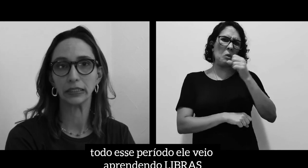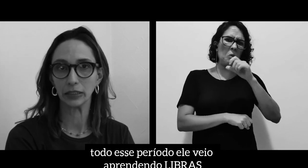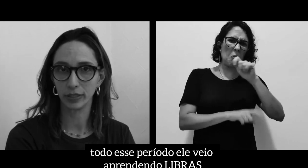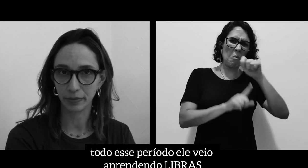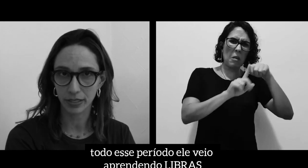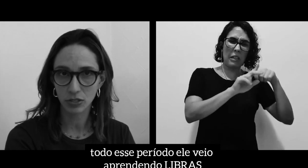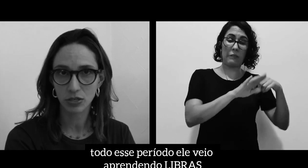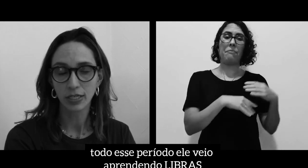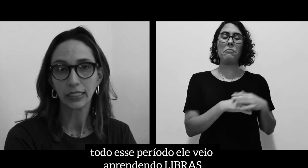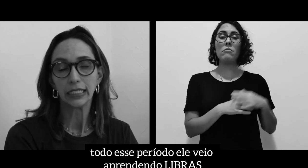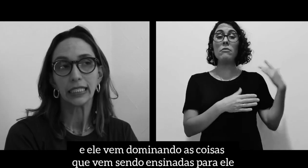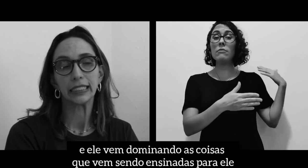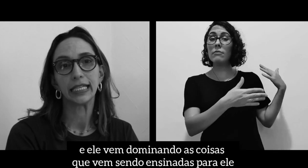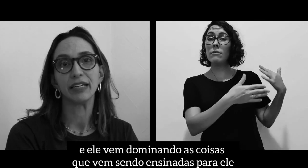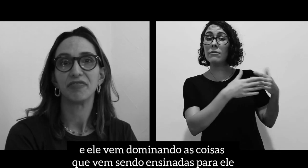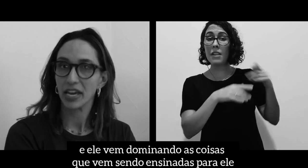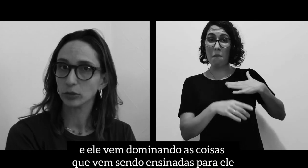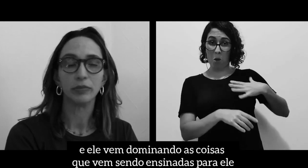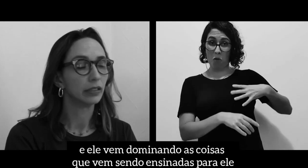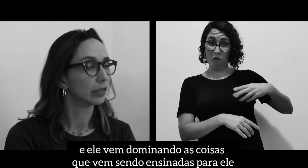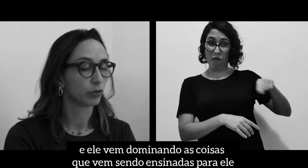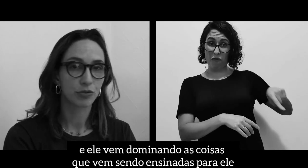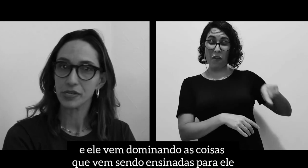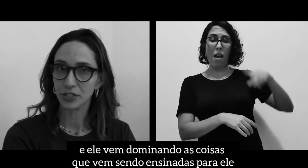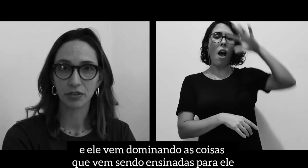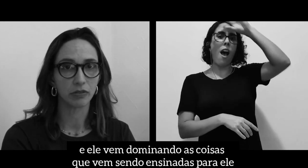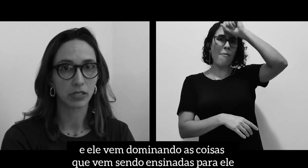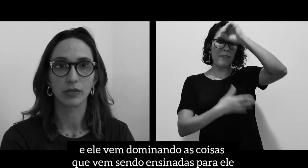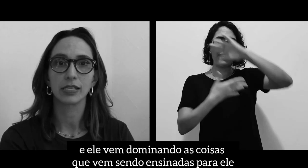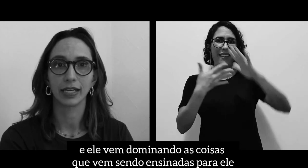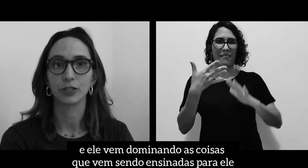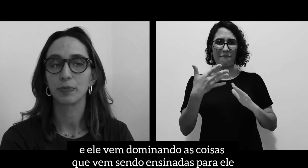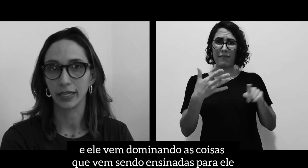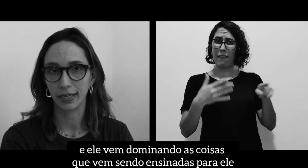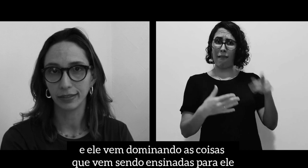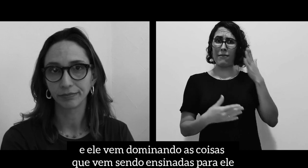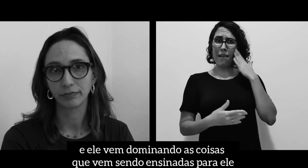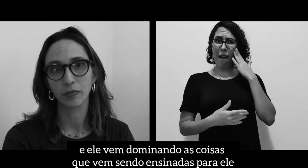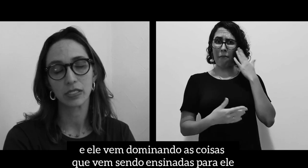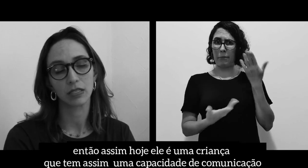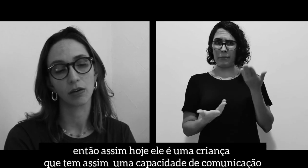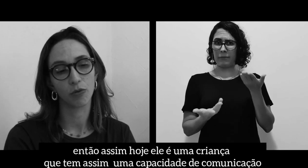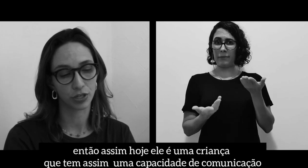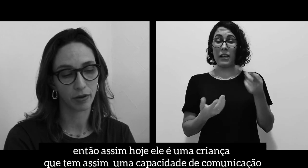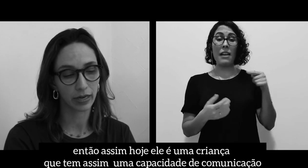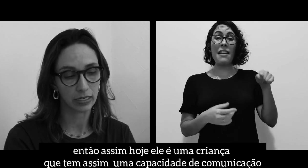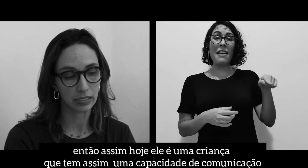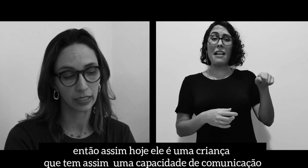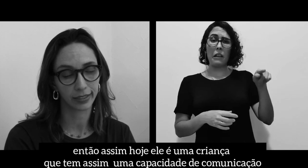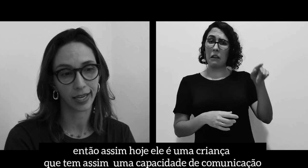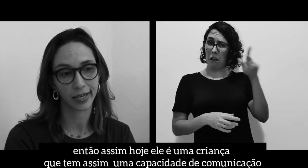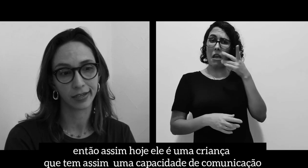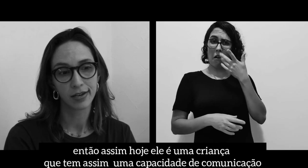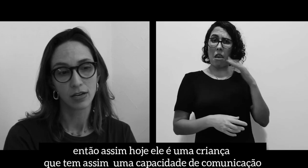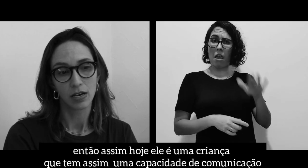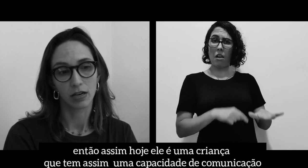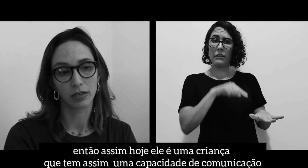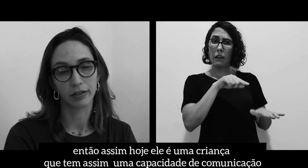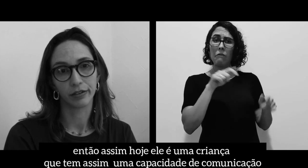veio aprendendo Libras e ele vem dominando as coisas que vão sendo ensinadas para ele. Então, assim, hoje ele é uma criança que